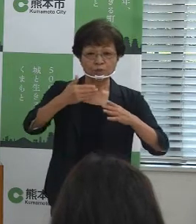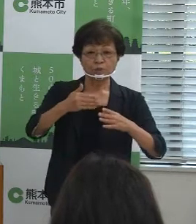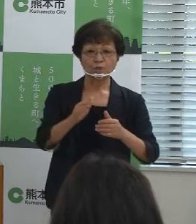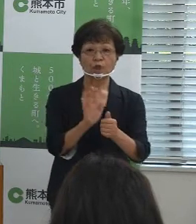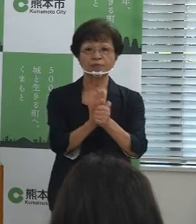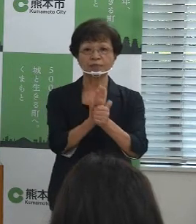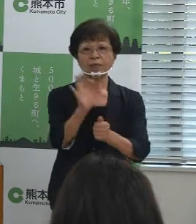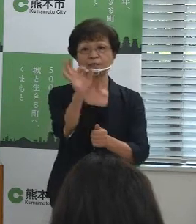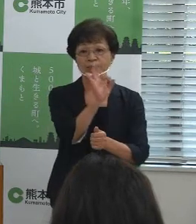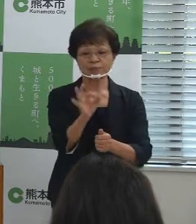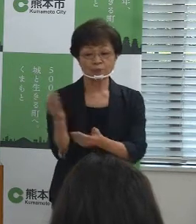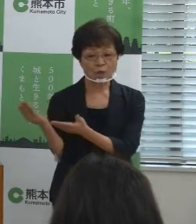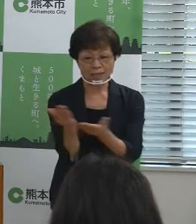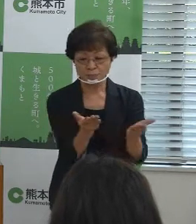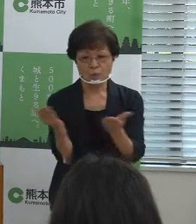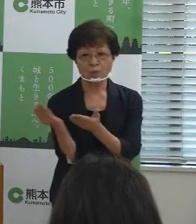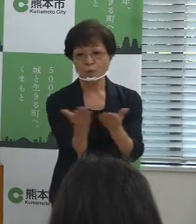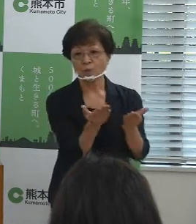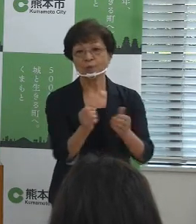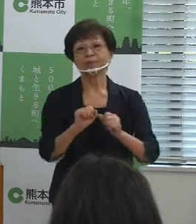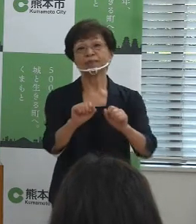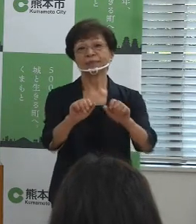支援物資の搬送を行いました。